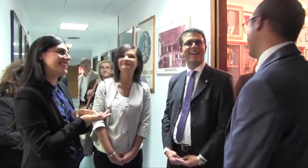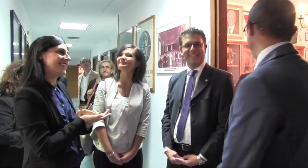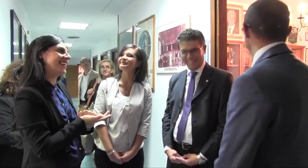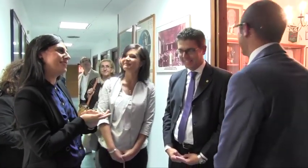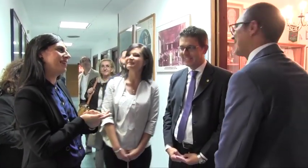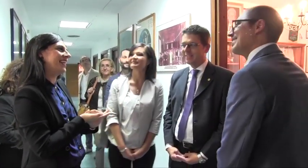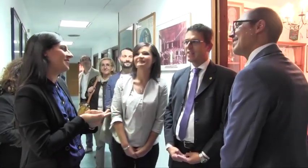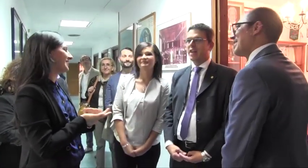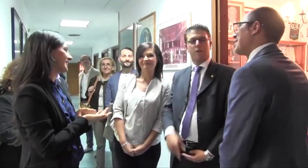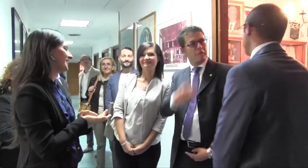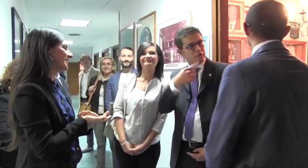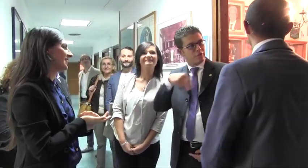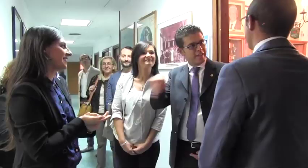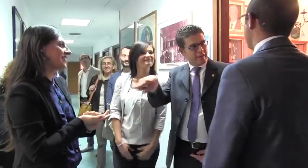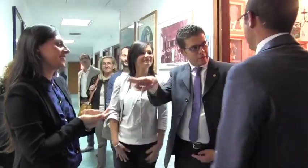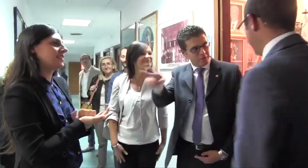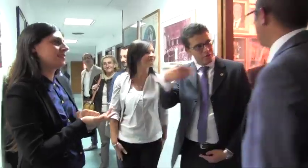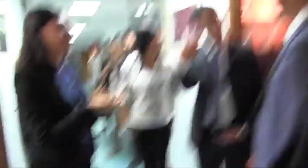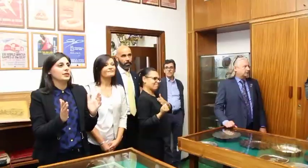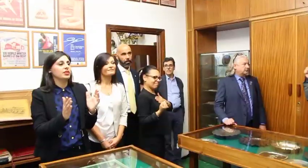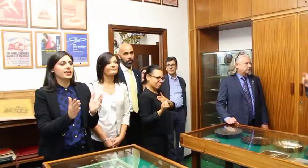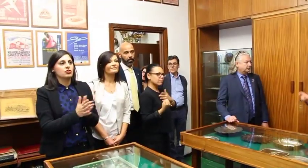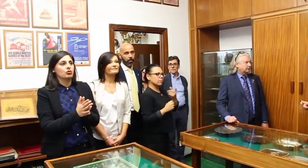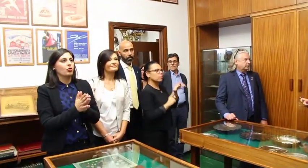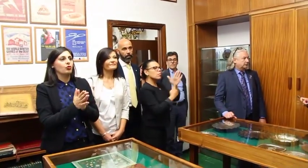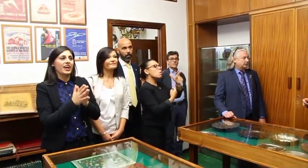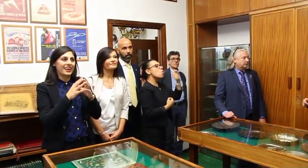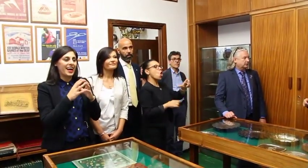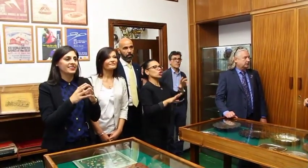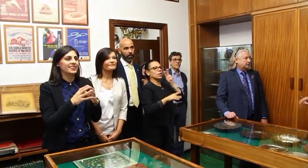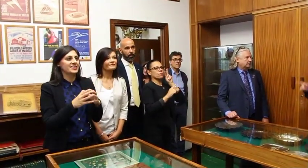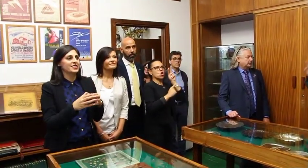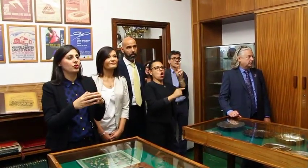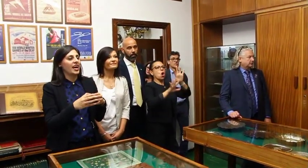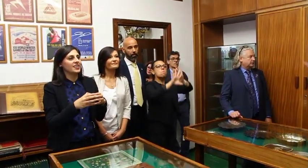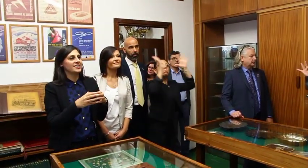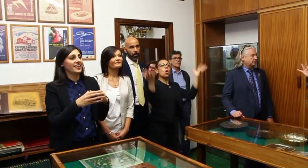Benissimo, grazie. Faccio vedere il giro.